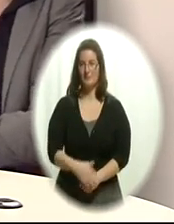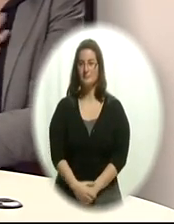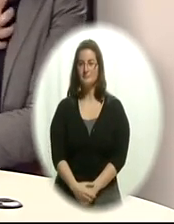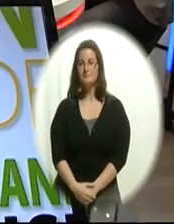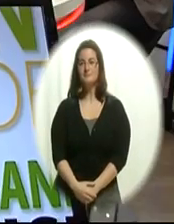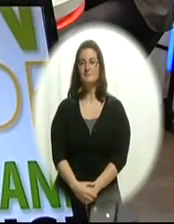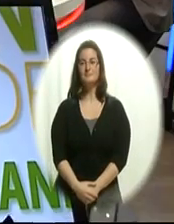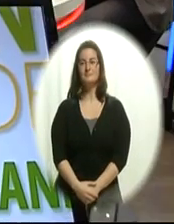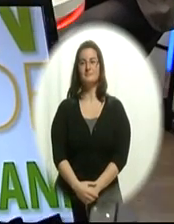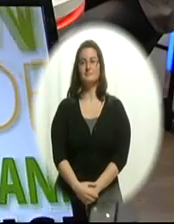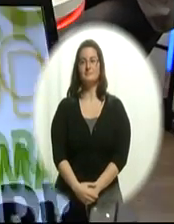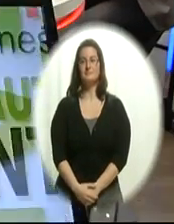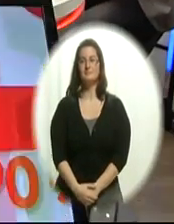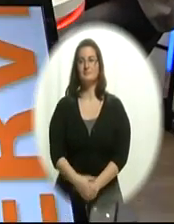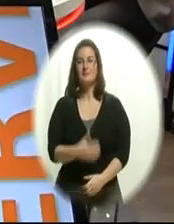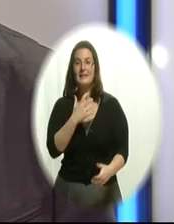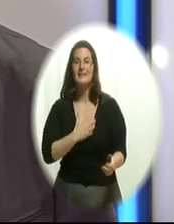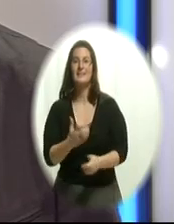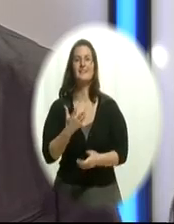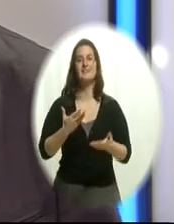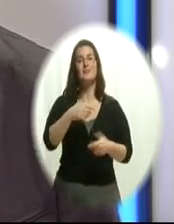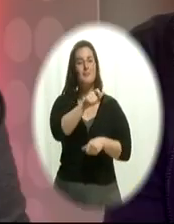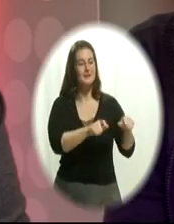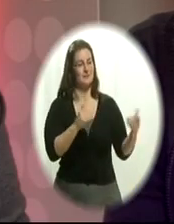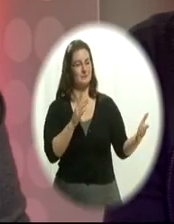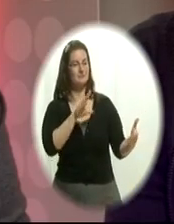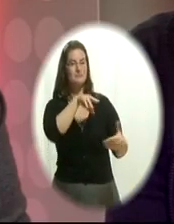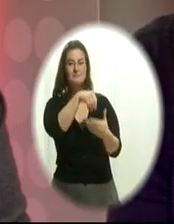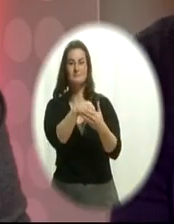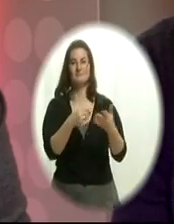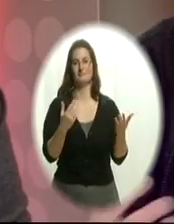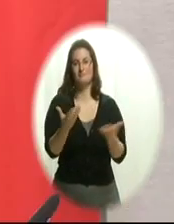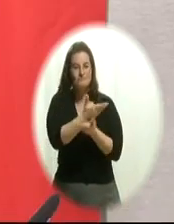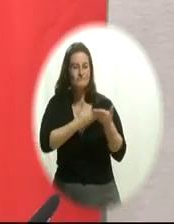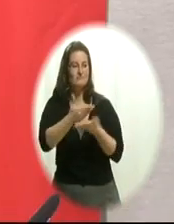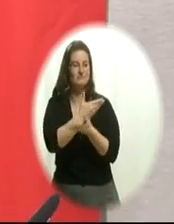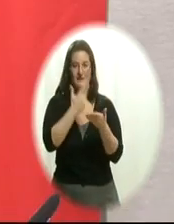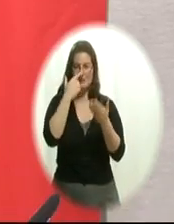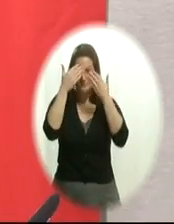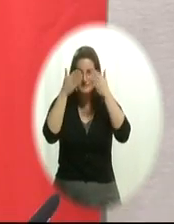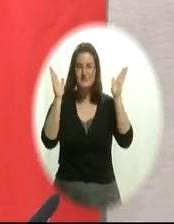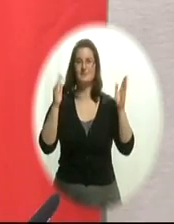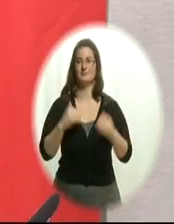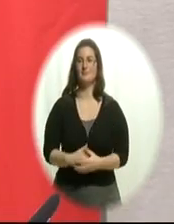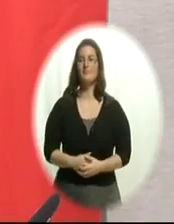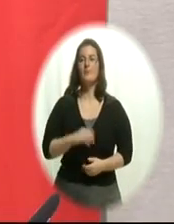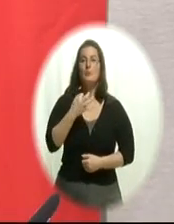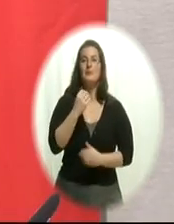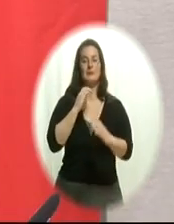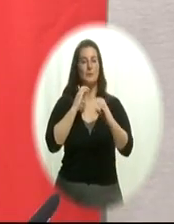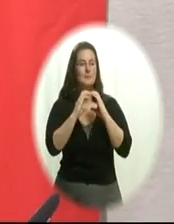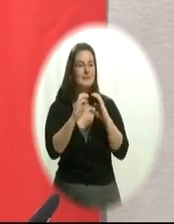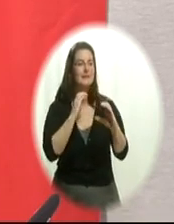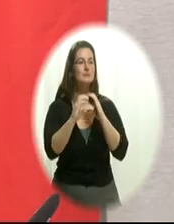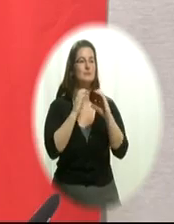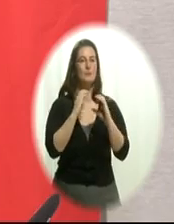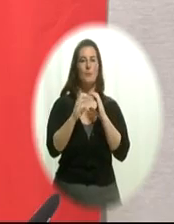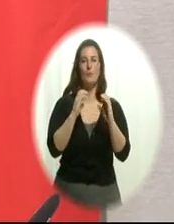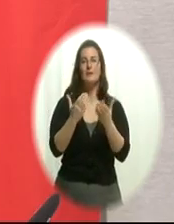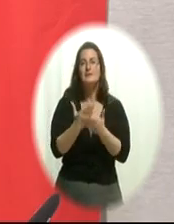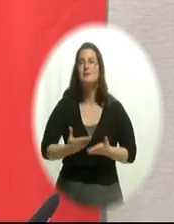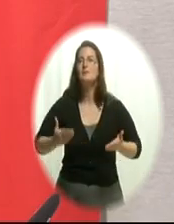qui collaborent avec cette personne. On voit les choses différemment après. Ah oui, complètement. La communication, la vision